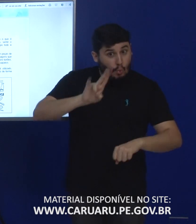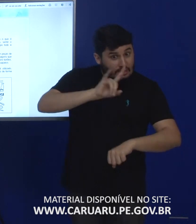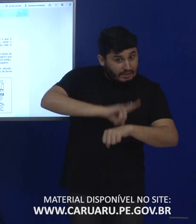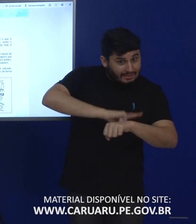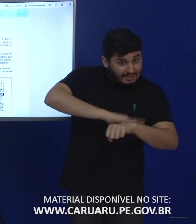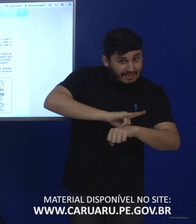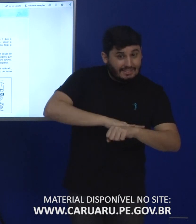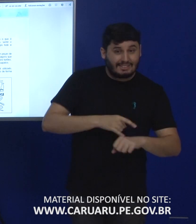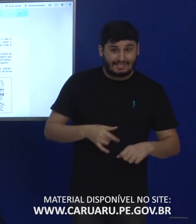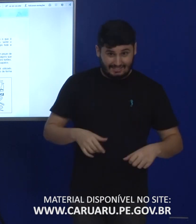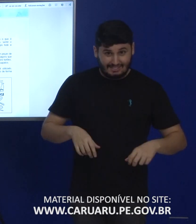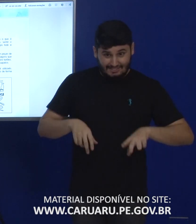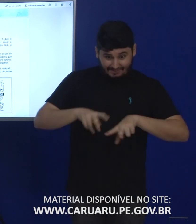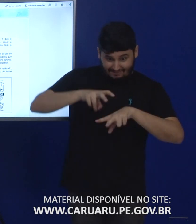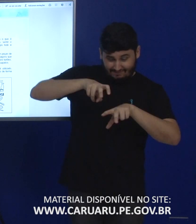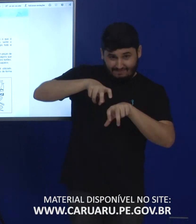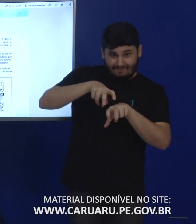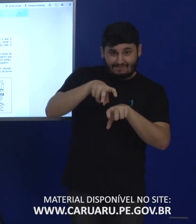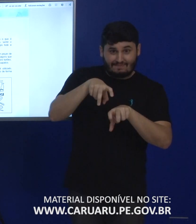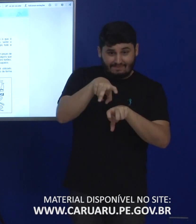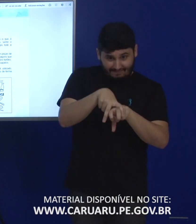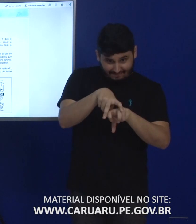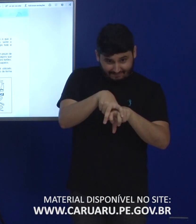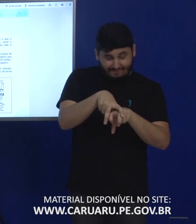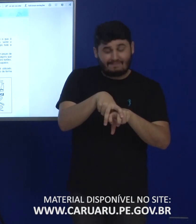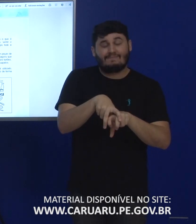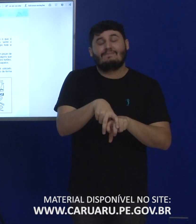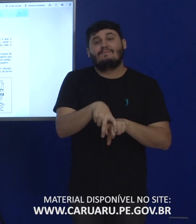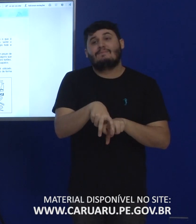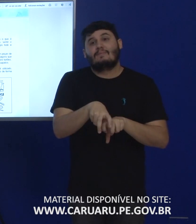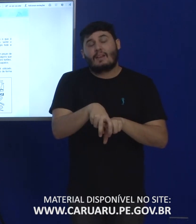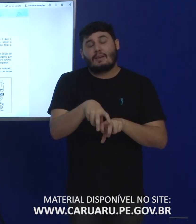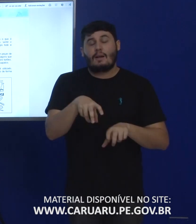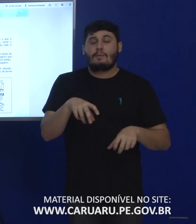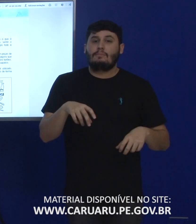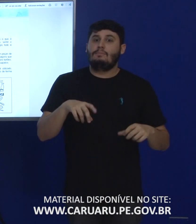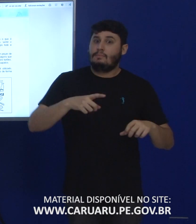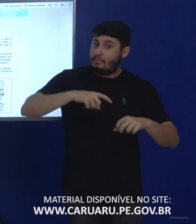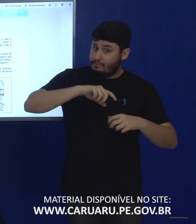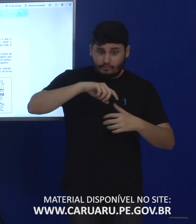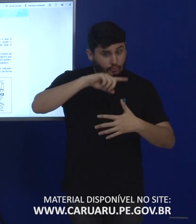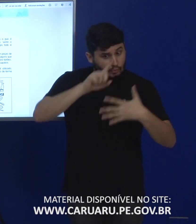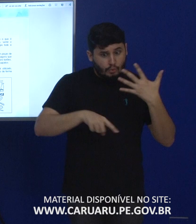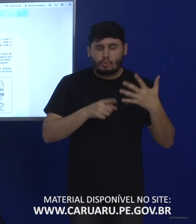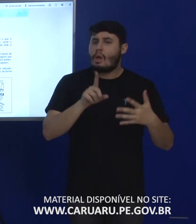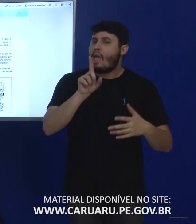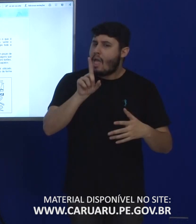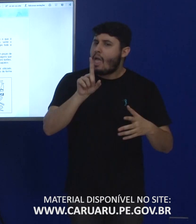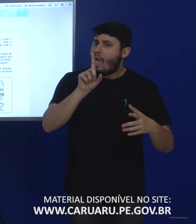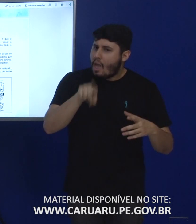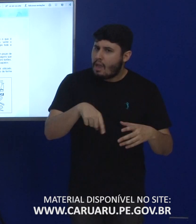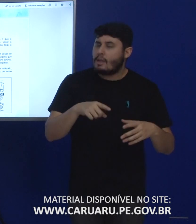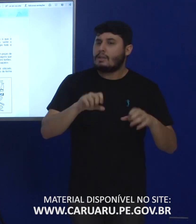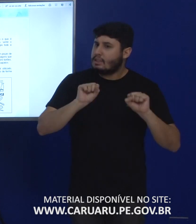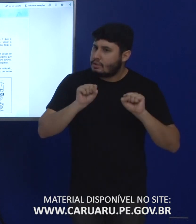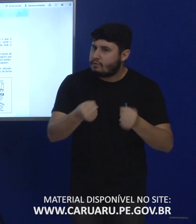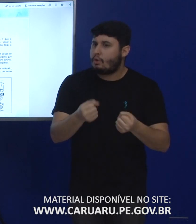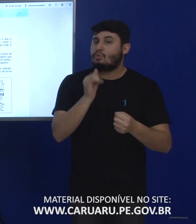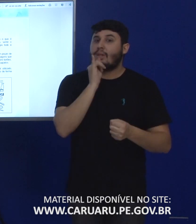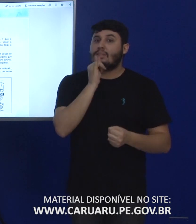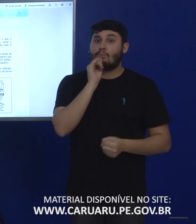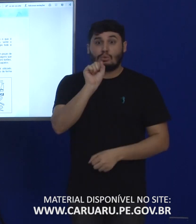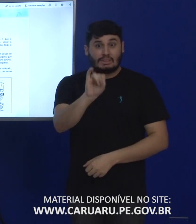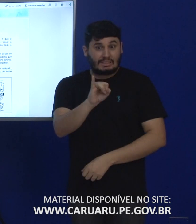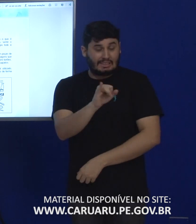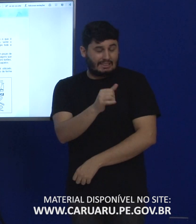que o reforço positivo em todas essas ações são extremamente importantes. Parabenize cada acerto,